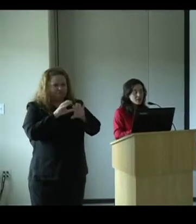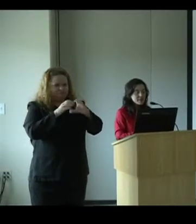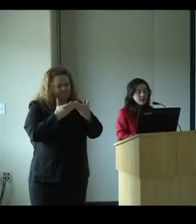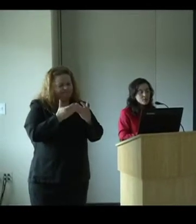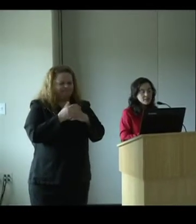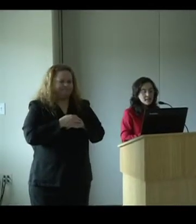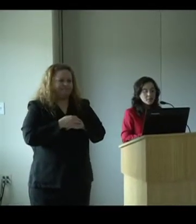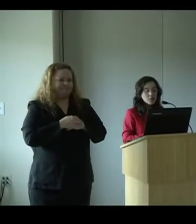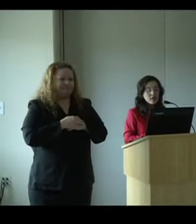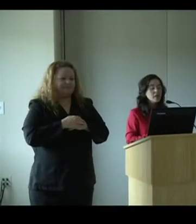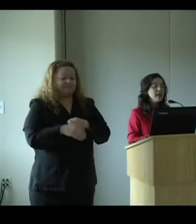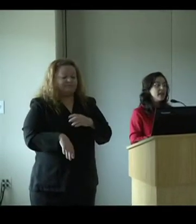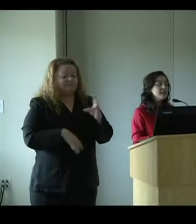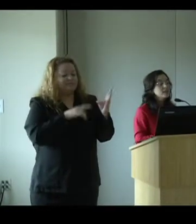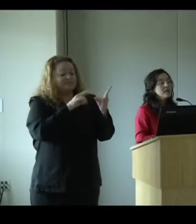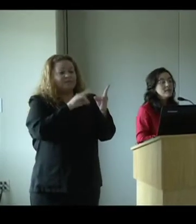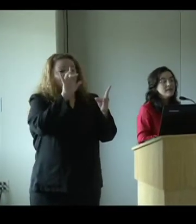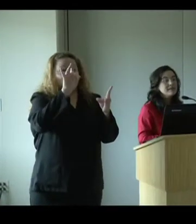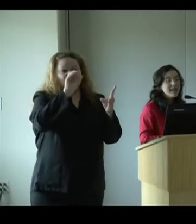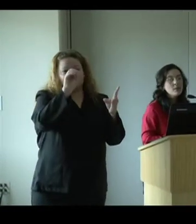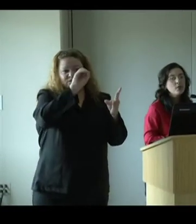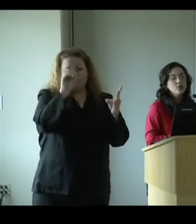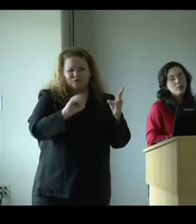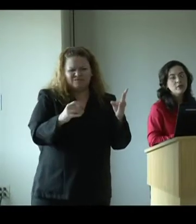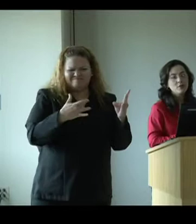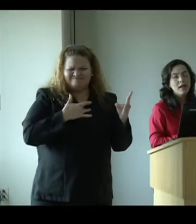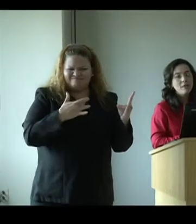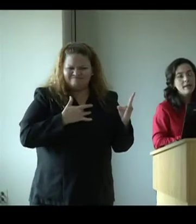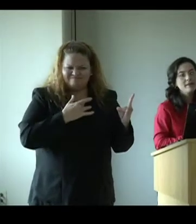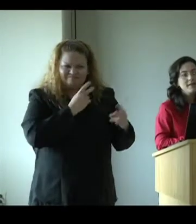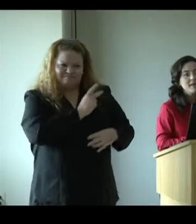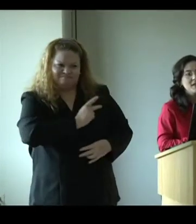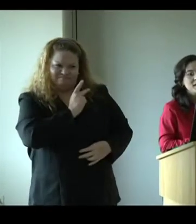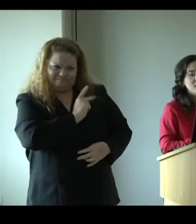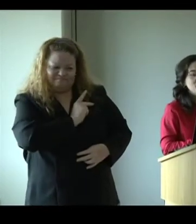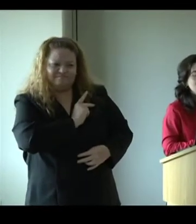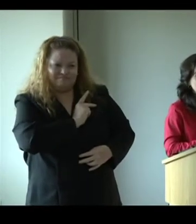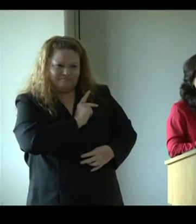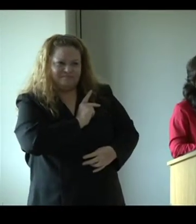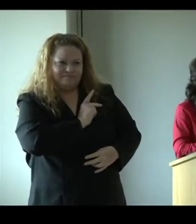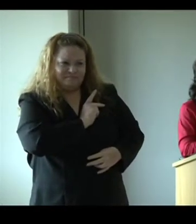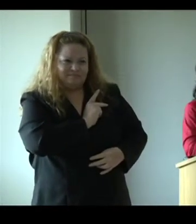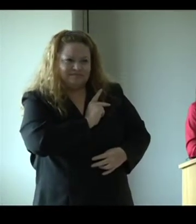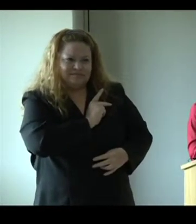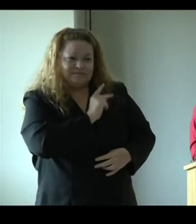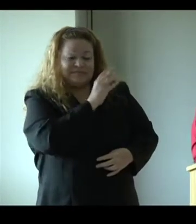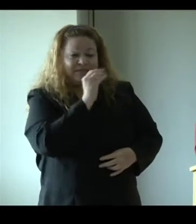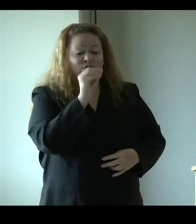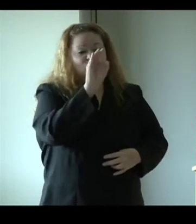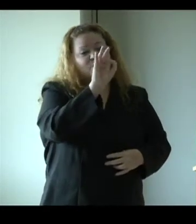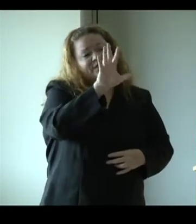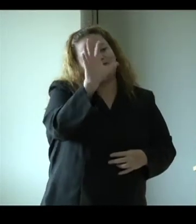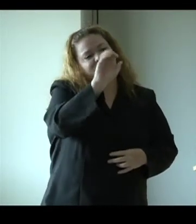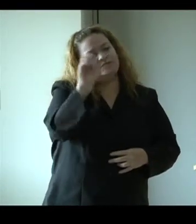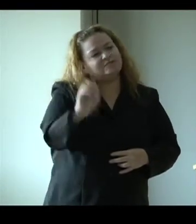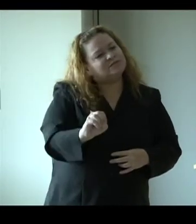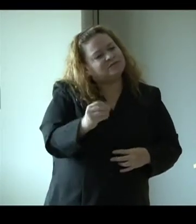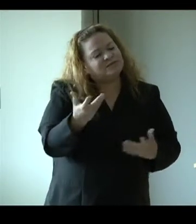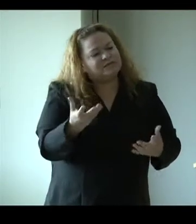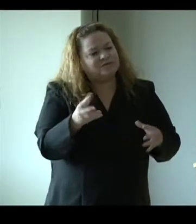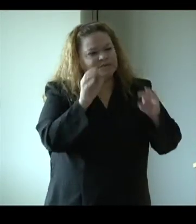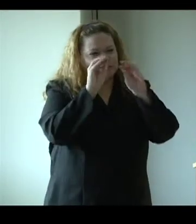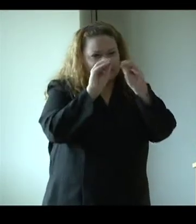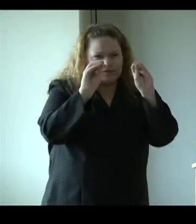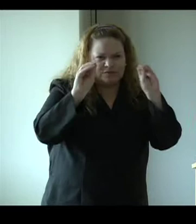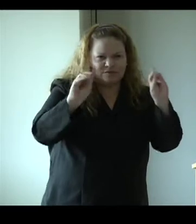el 80% del que experimentamos personalmente y el 95% de lo que